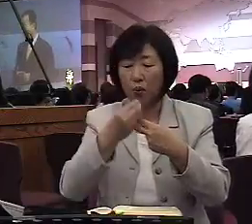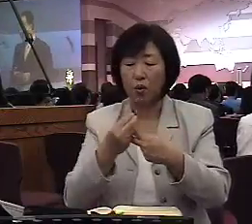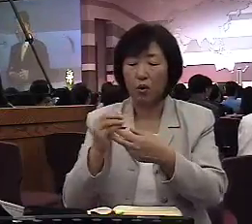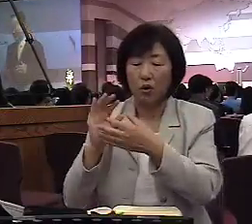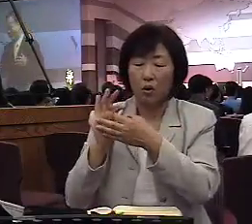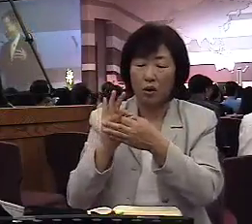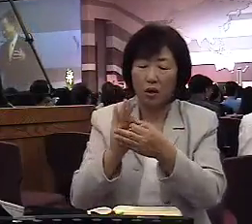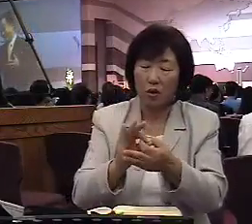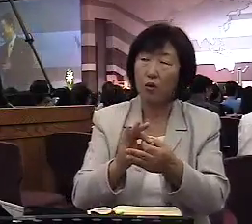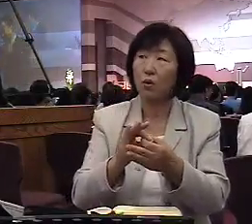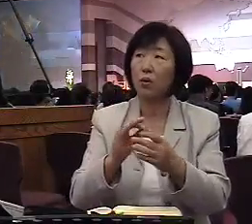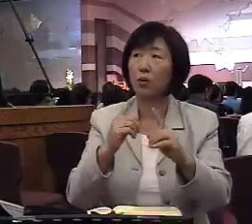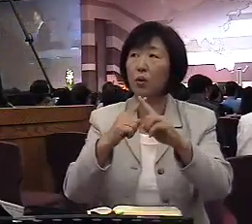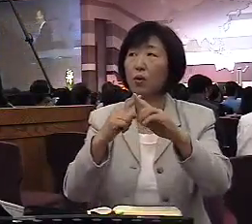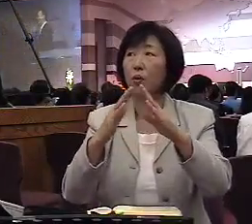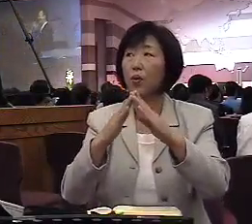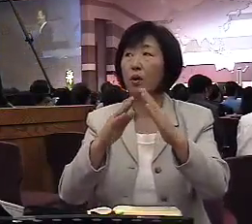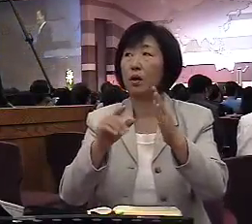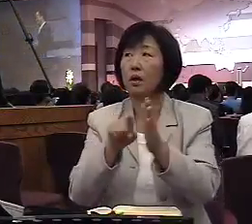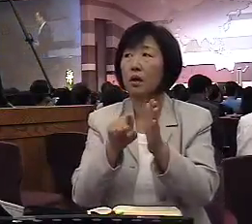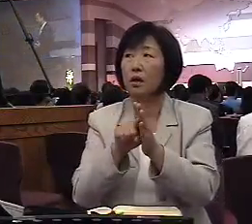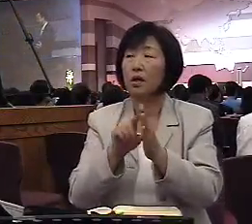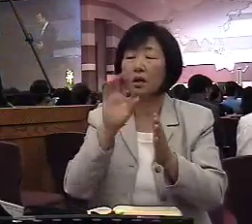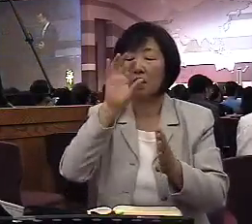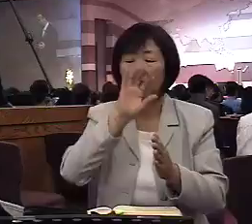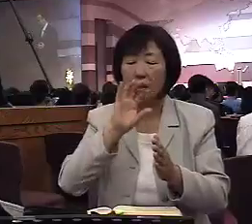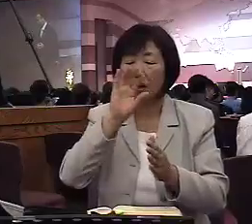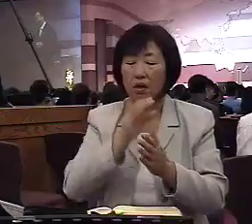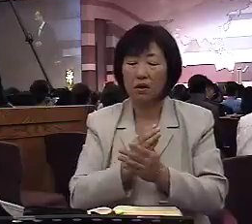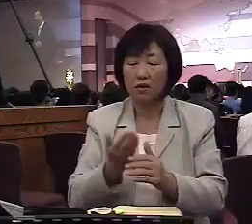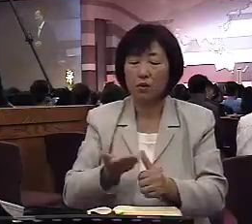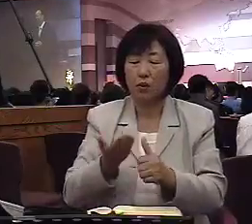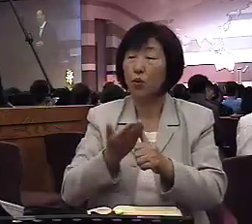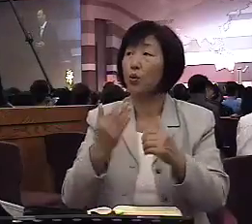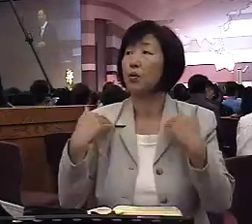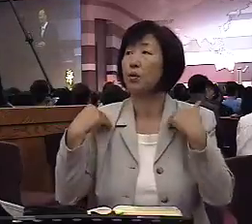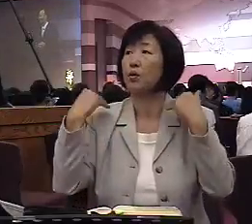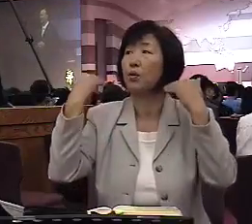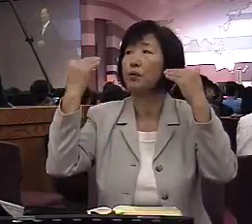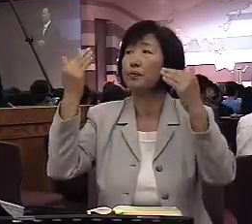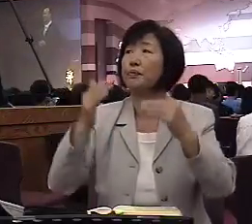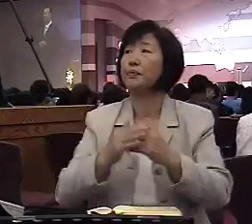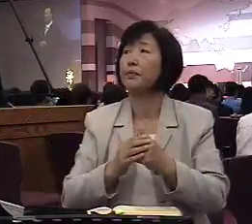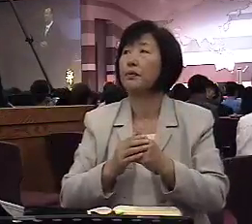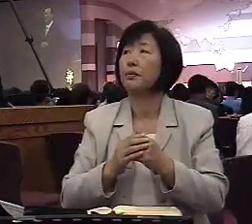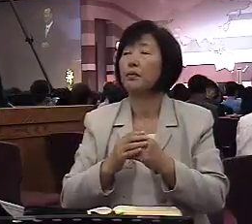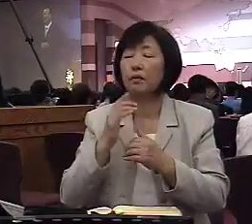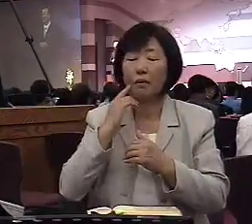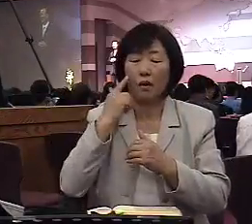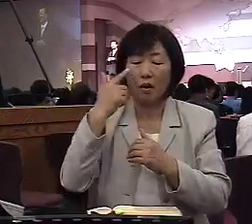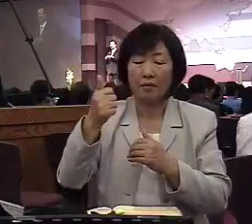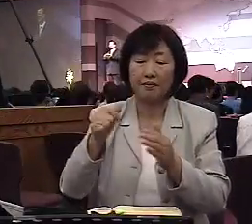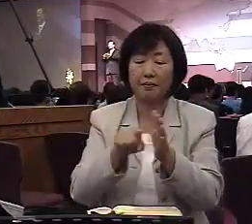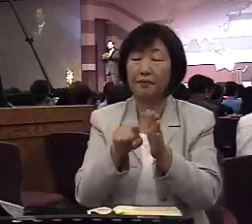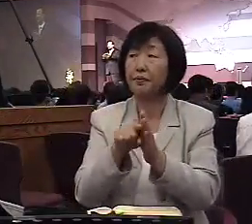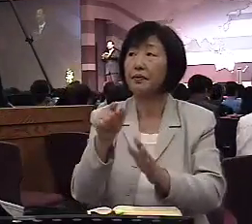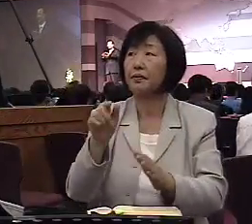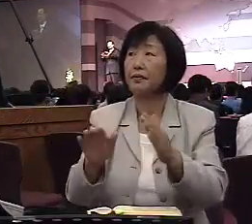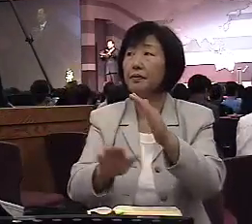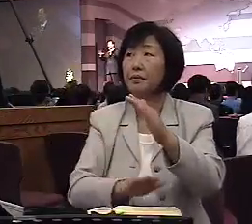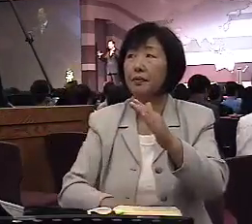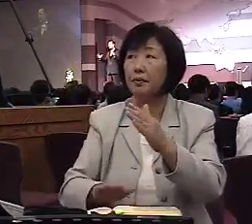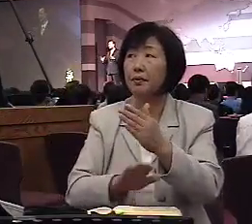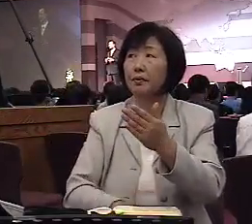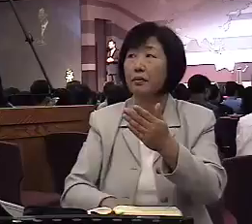그 교회에서 그 신앙 트레이닝을 받으면서 자랐거든요. 그러면서 저의 그 신앙의 바탕이 그 학생